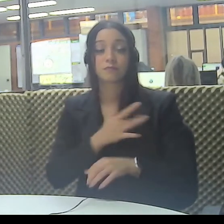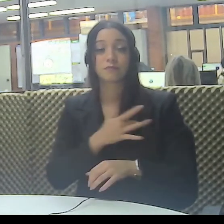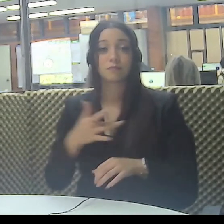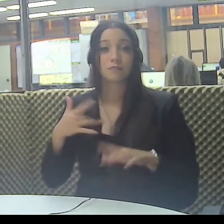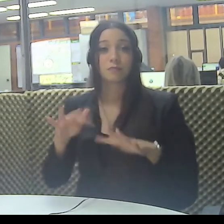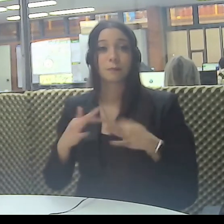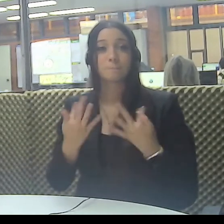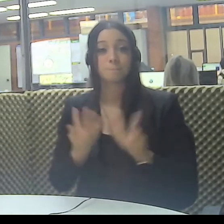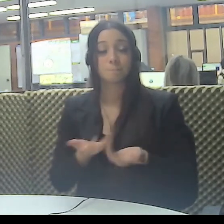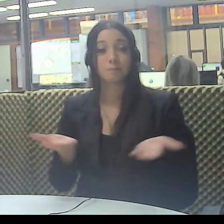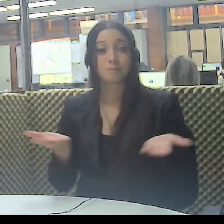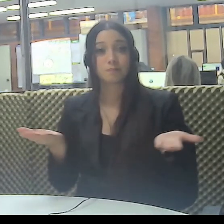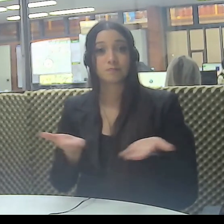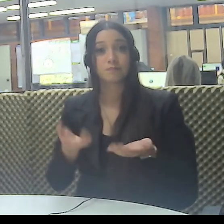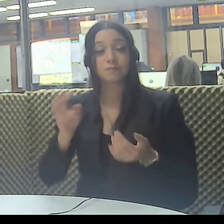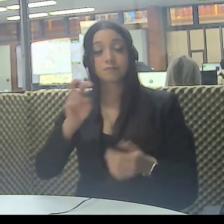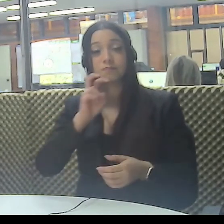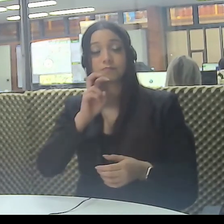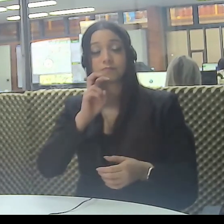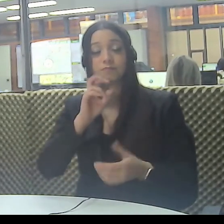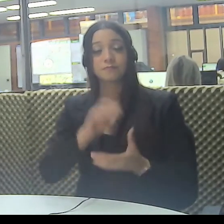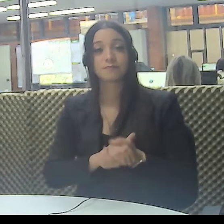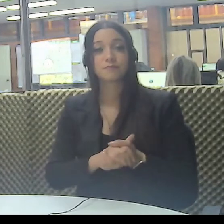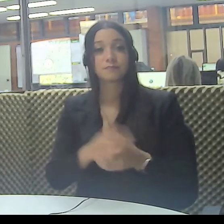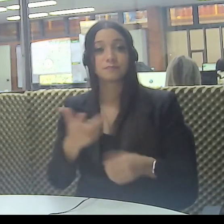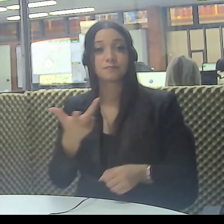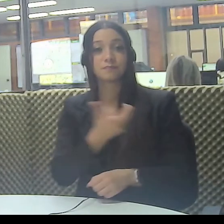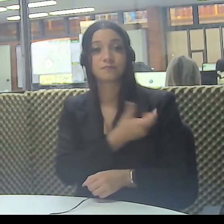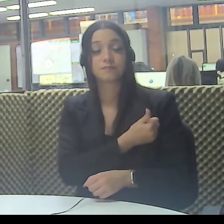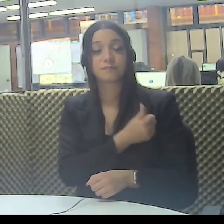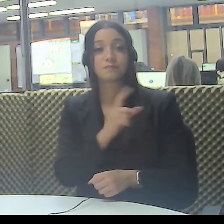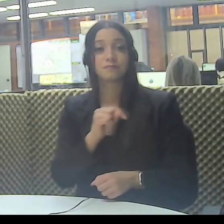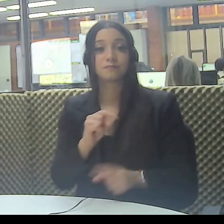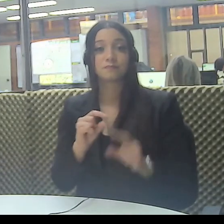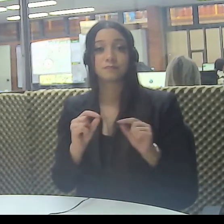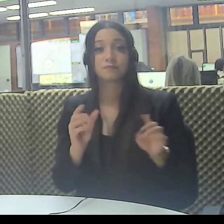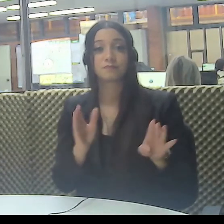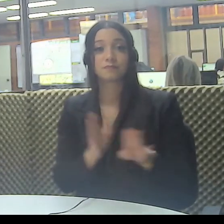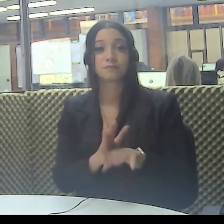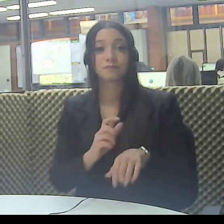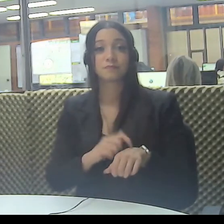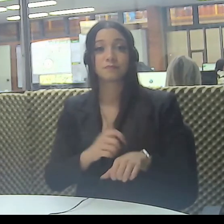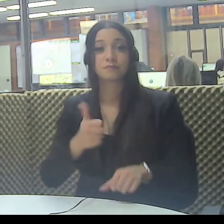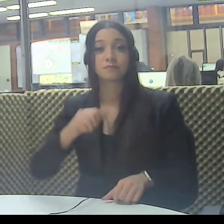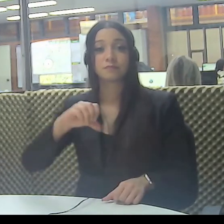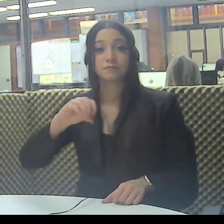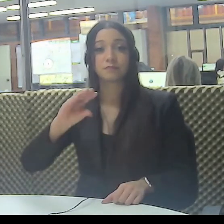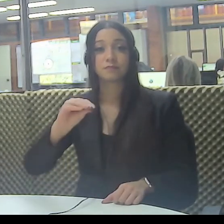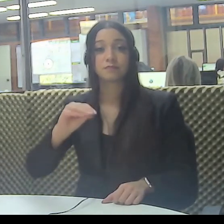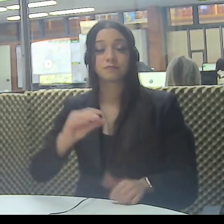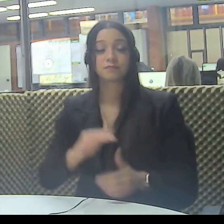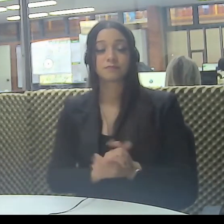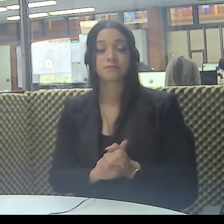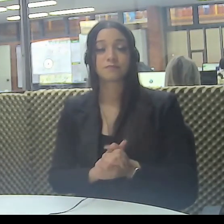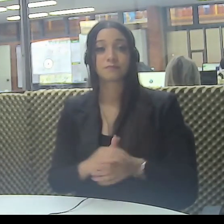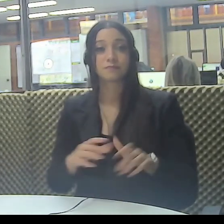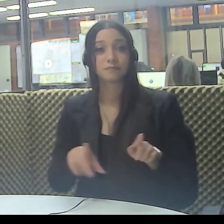família. Hoje, quinta-feira, as vacinações serão feitas até 7 horas da noite.